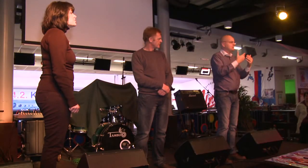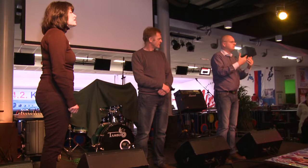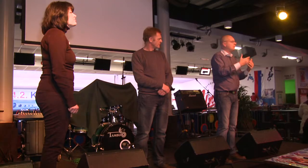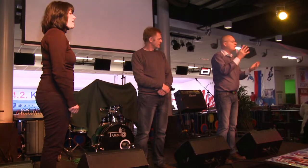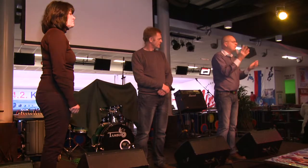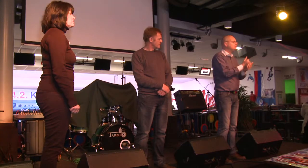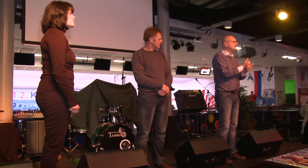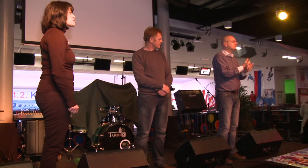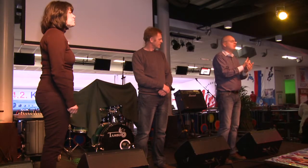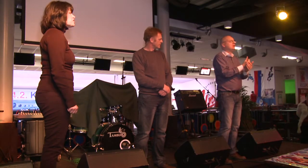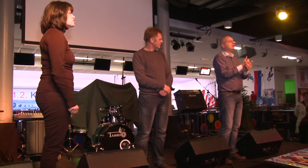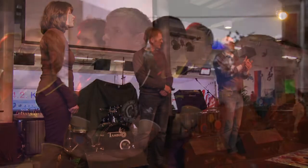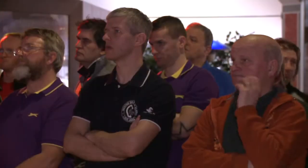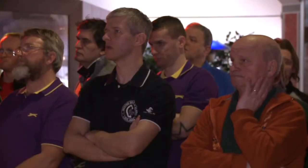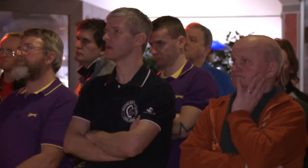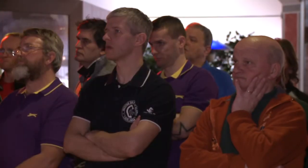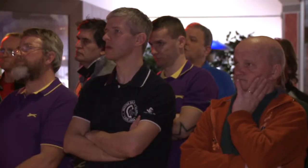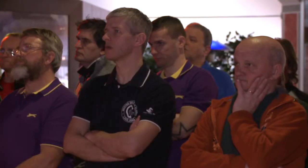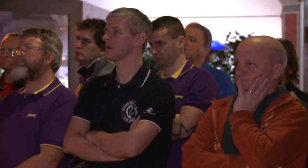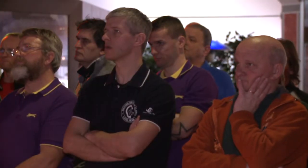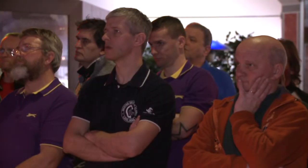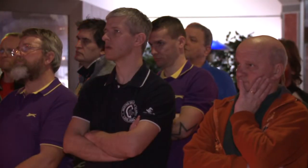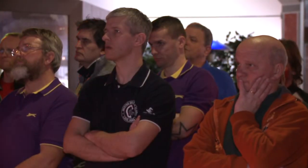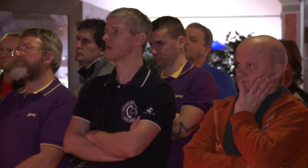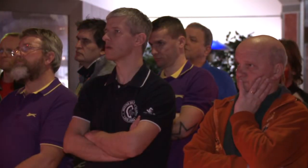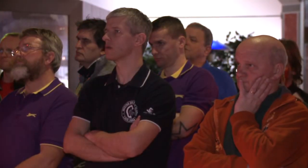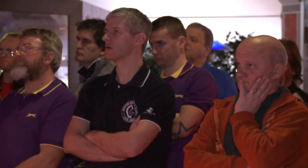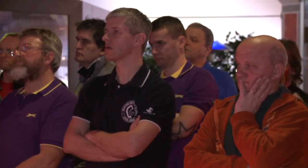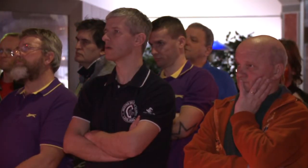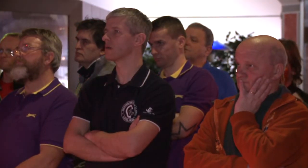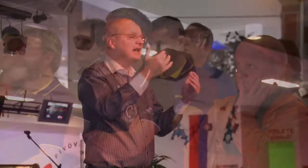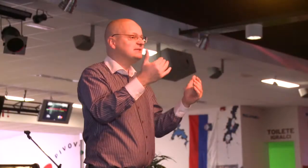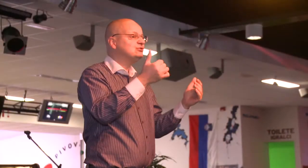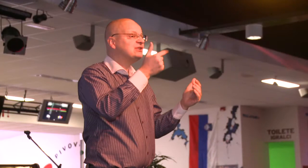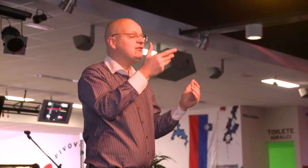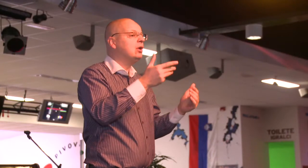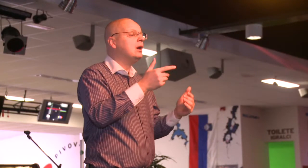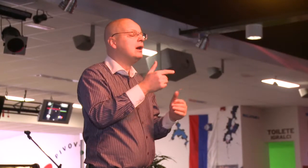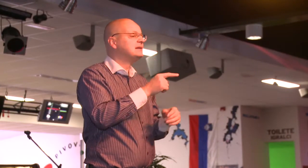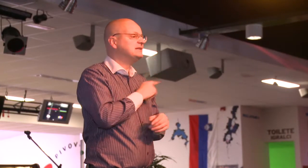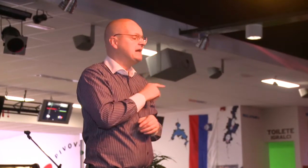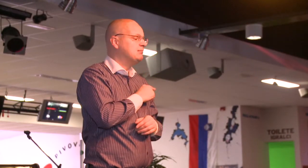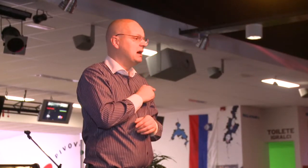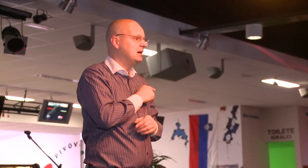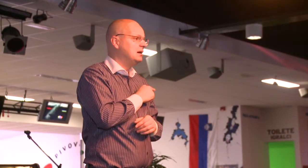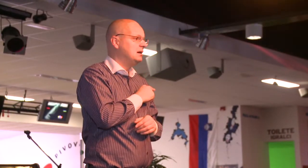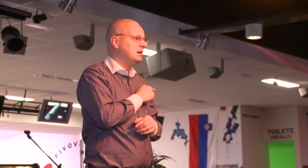Želim vam uspešno se bo igrišče naoljilo. Imamo polno. Torej prijava igralcev, pa imamo